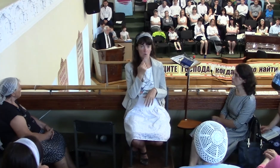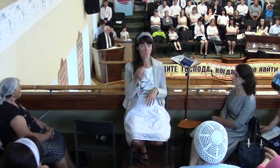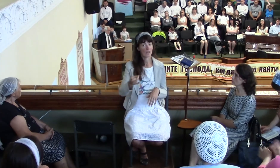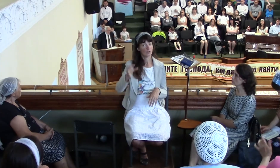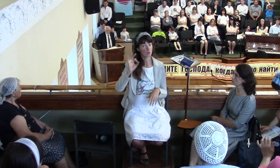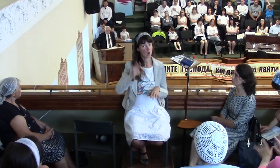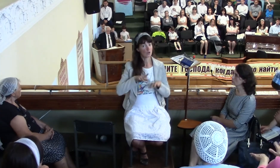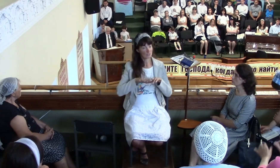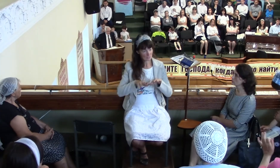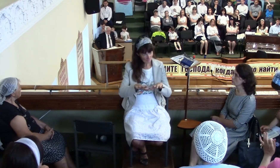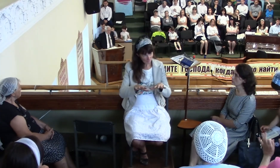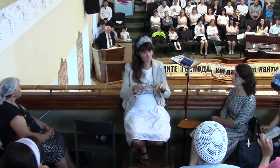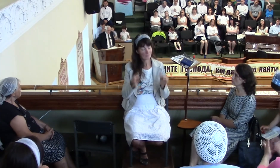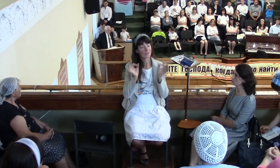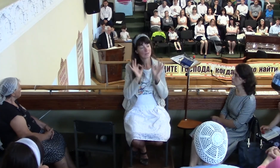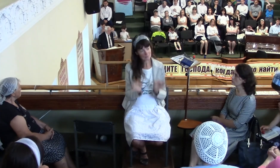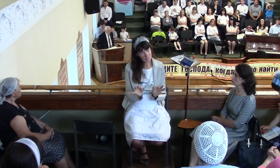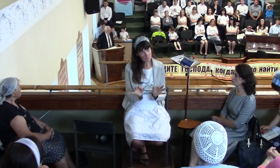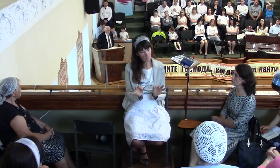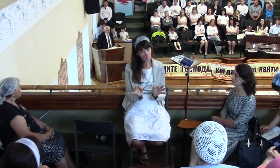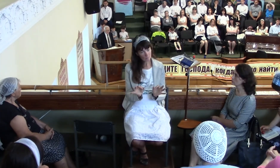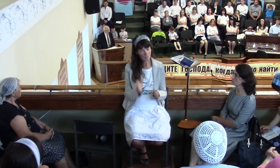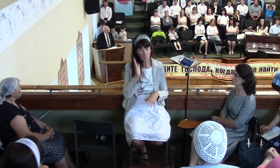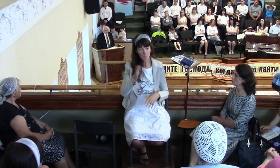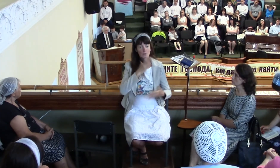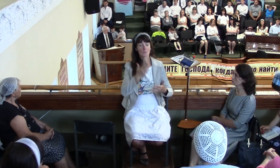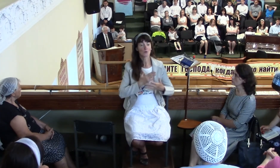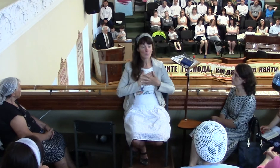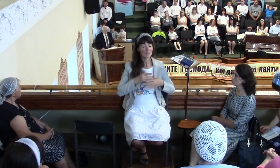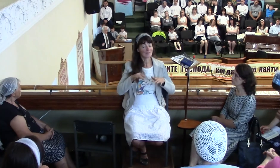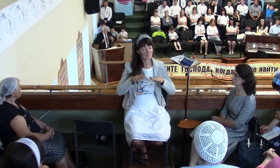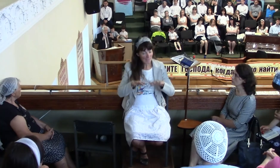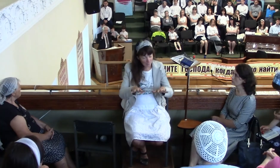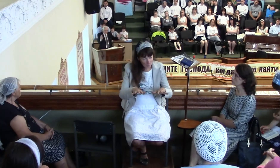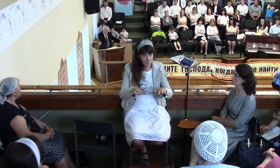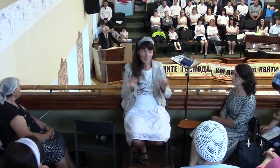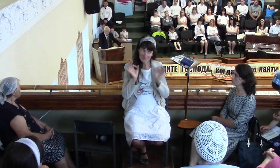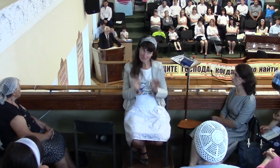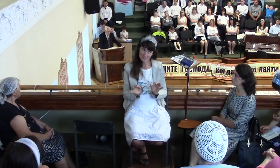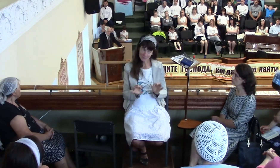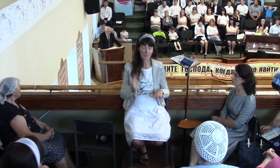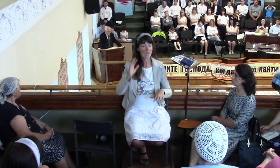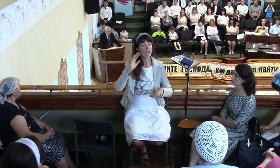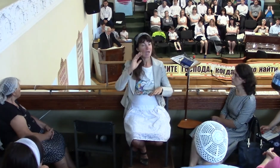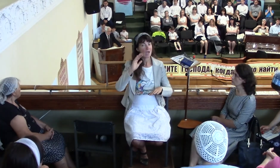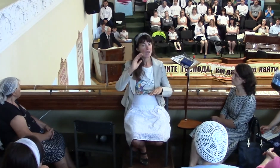Станем любить делом и истиной». Друзья, вы замечали, как